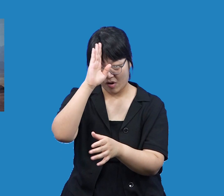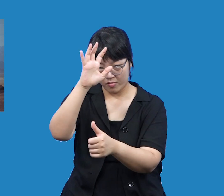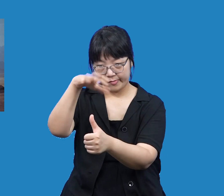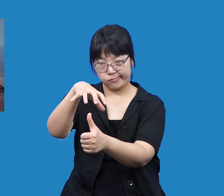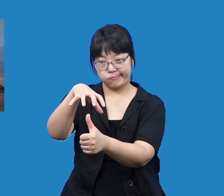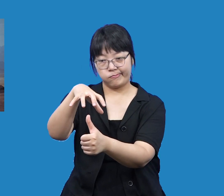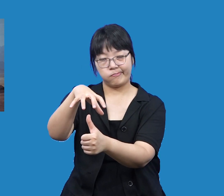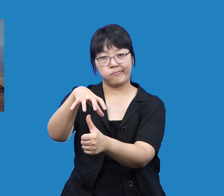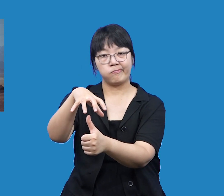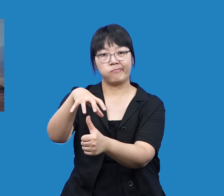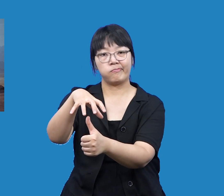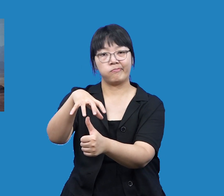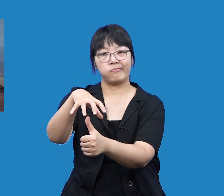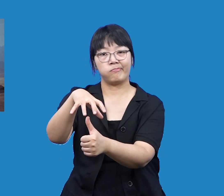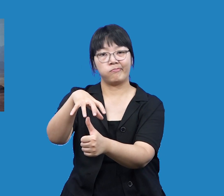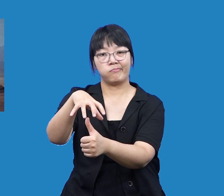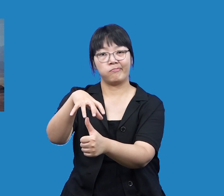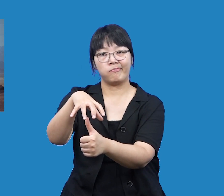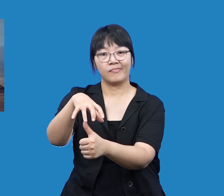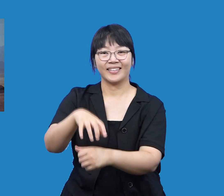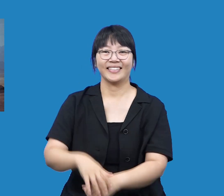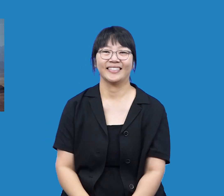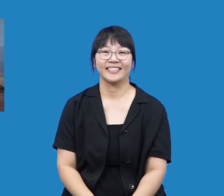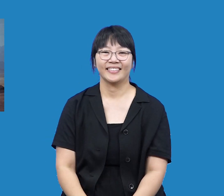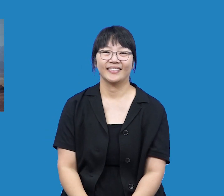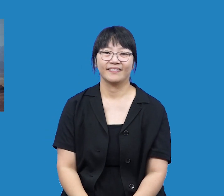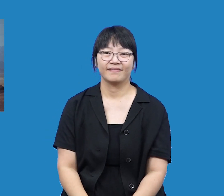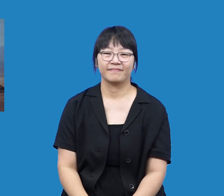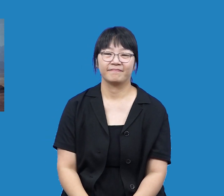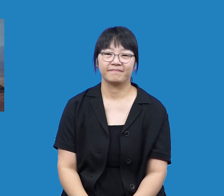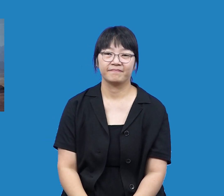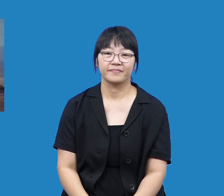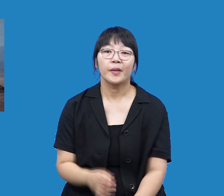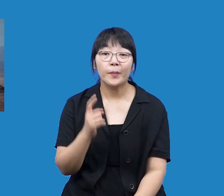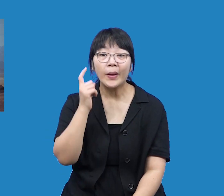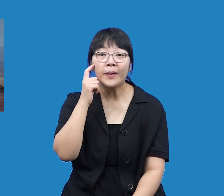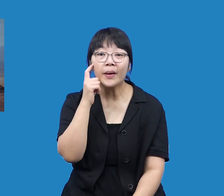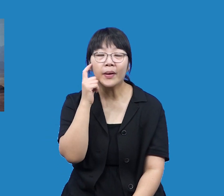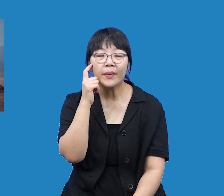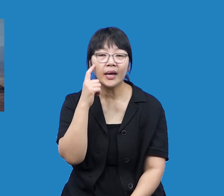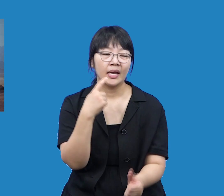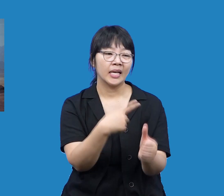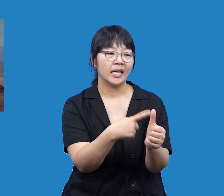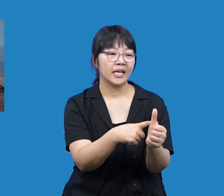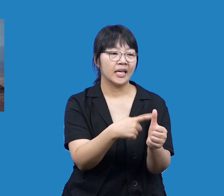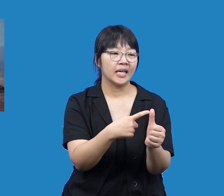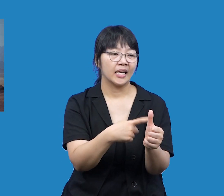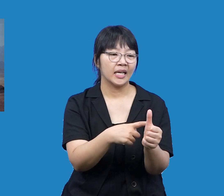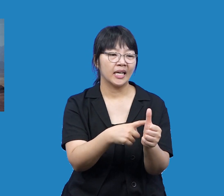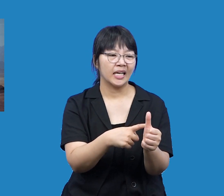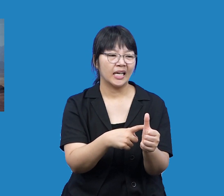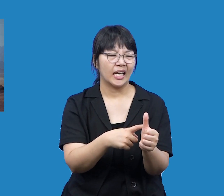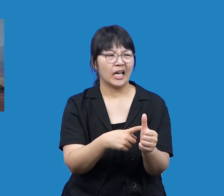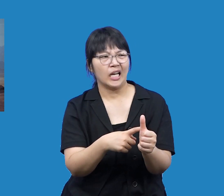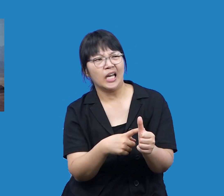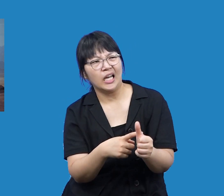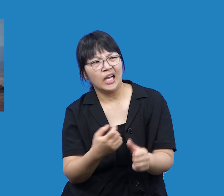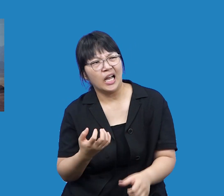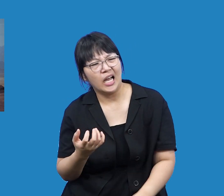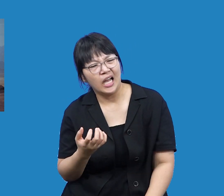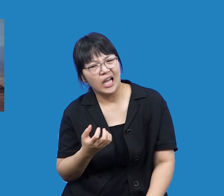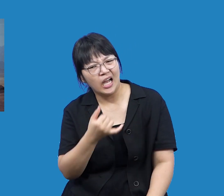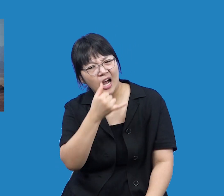하셨습니다. 그러니까 고통의 대가를 조금 느껴야 사람이 제대로 회개를 하지 않겠어요?